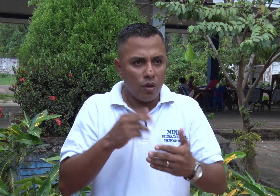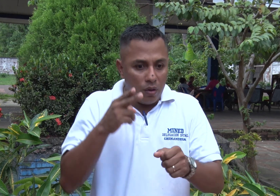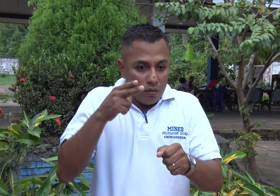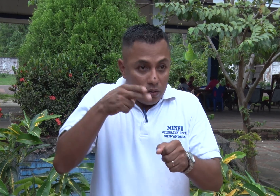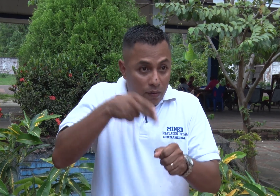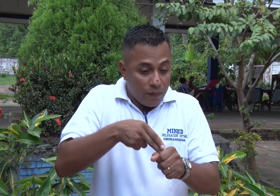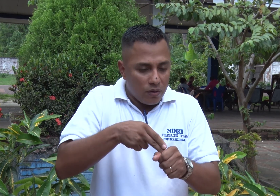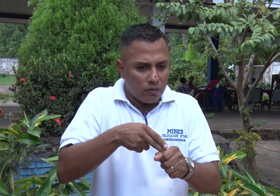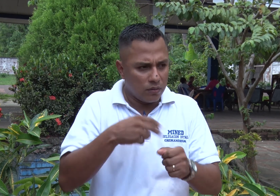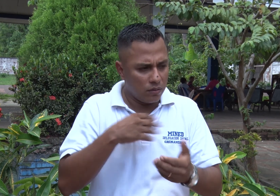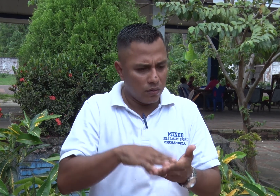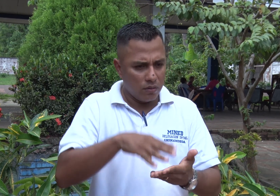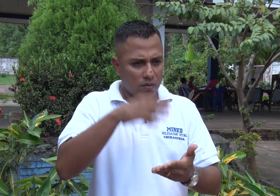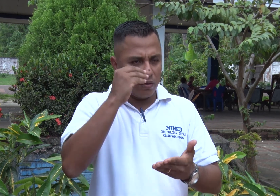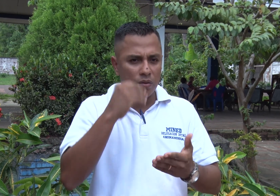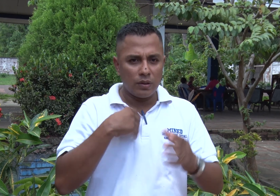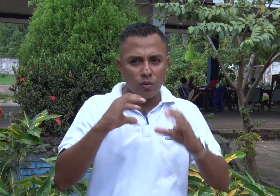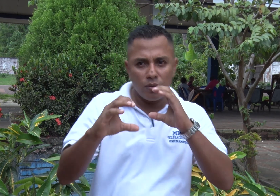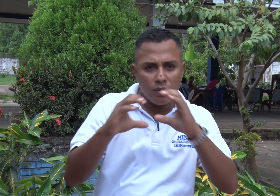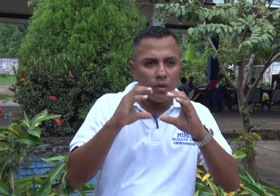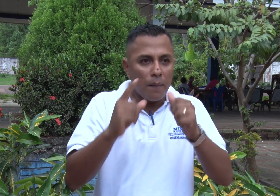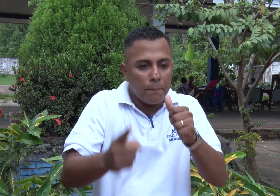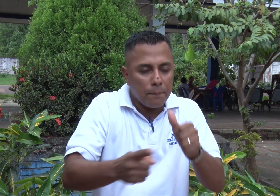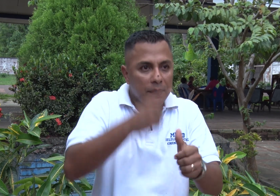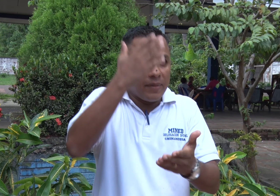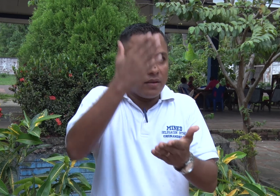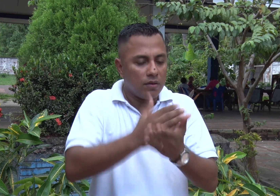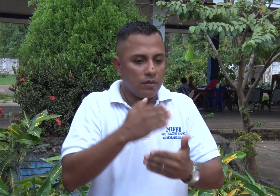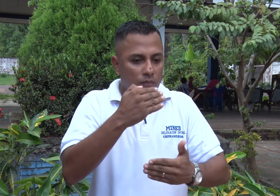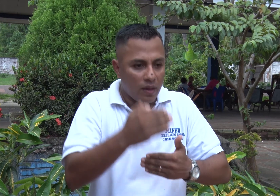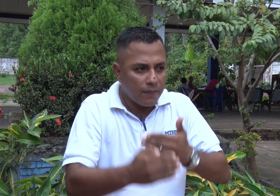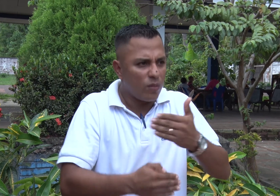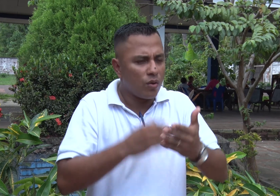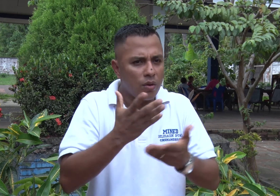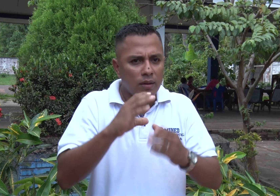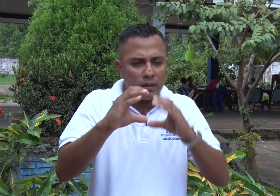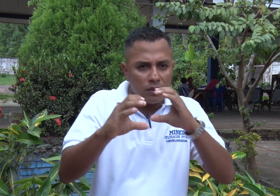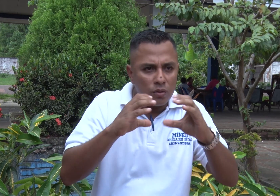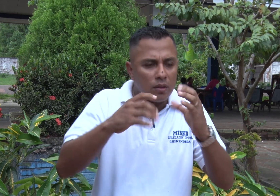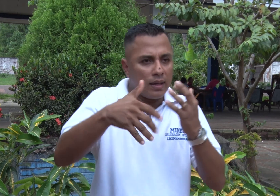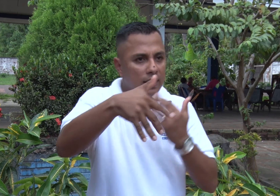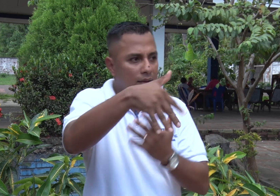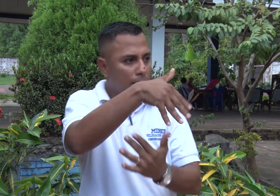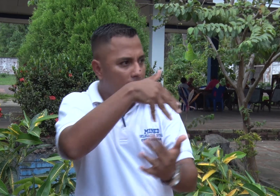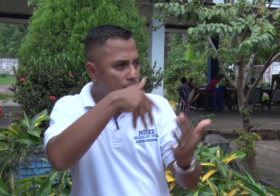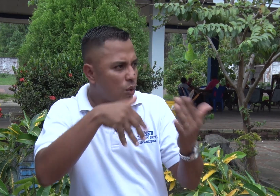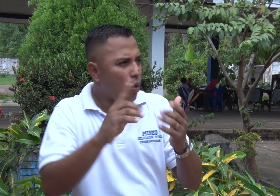Bueno, cuando yo inicié a trabajar aquí, estaba un poco nervioso, vine por primera vez aquí. Yo pensaba